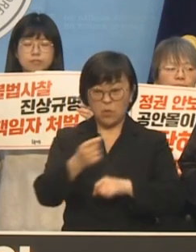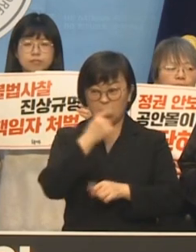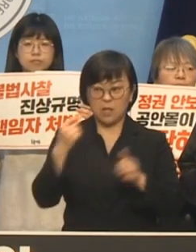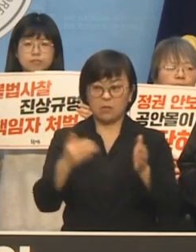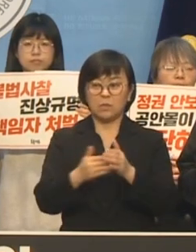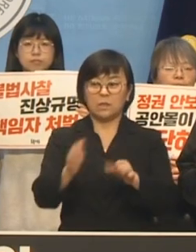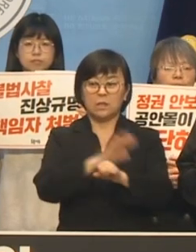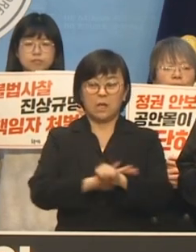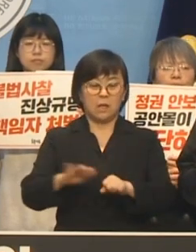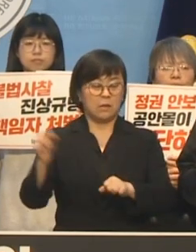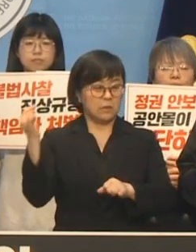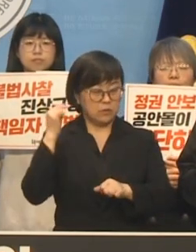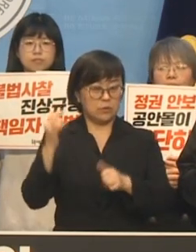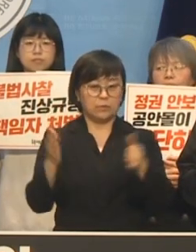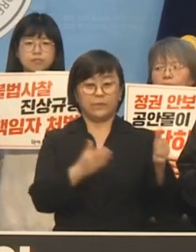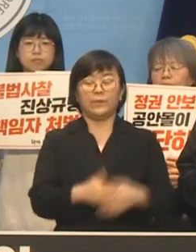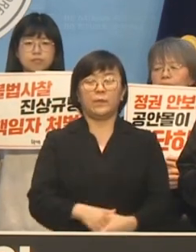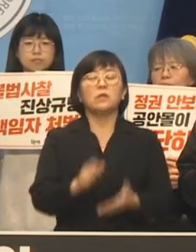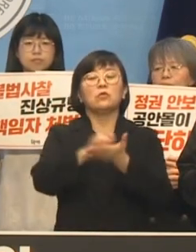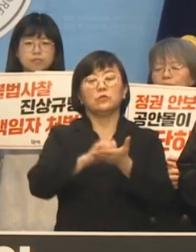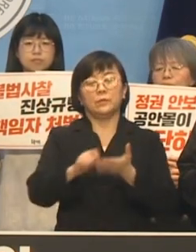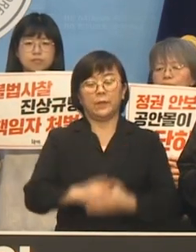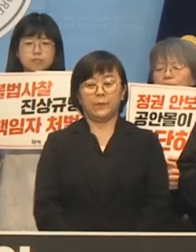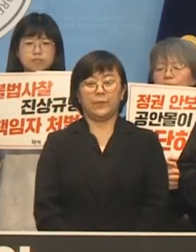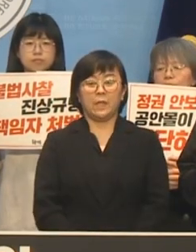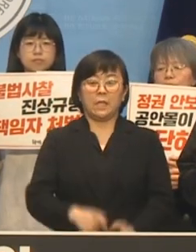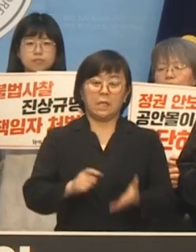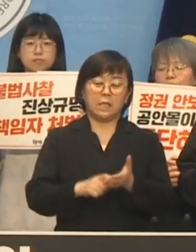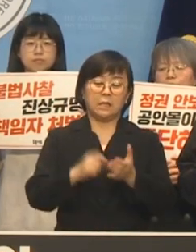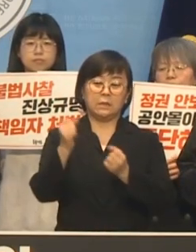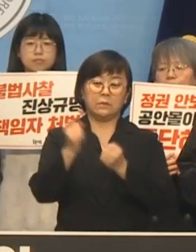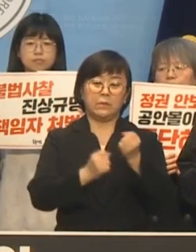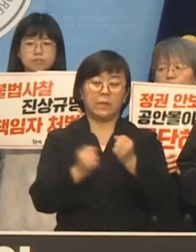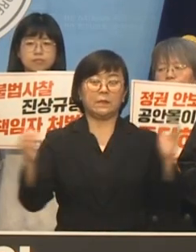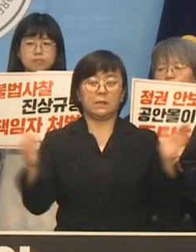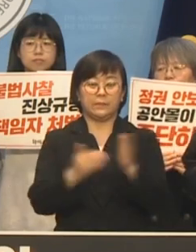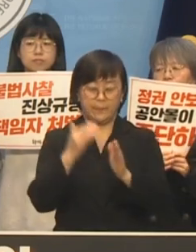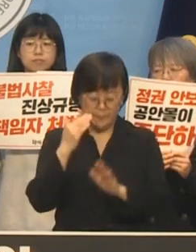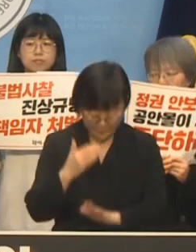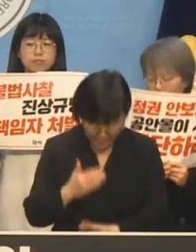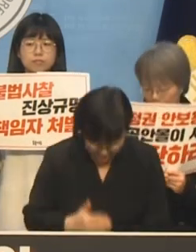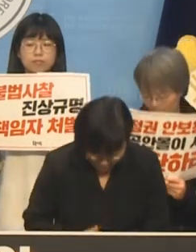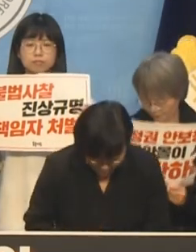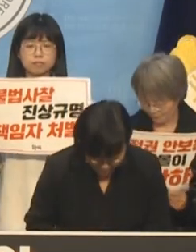목소리를 잘 담아 주시기 바랍니다. 이상 긴급 기자회견을 마치겠습니다. 고맙습니다.